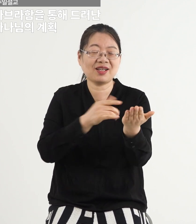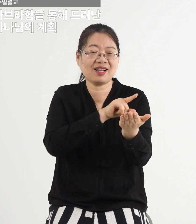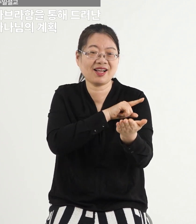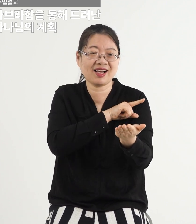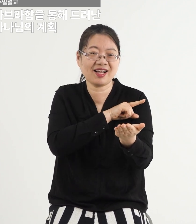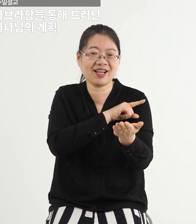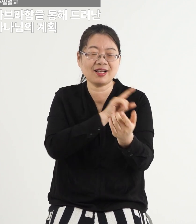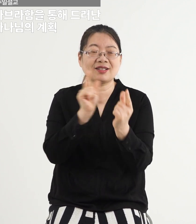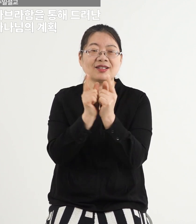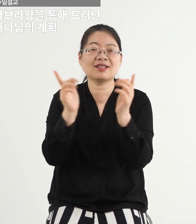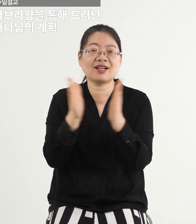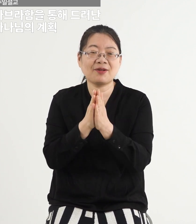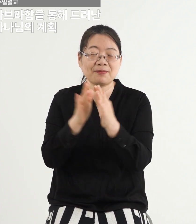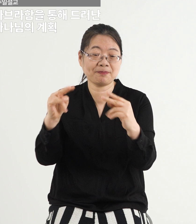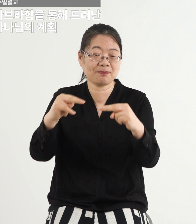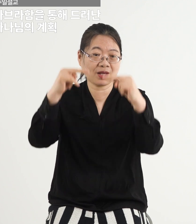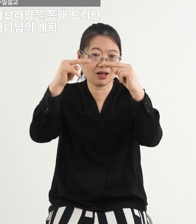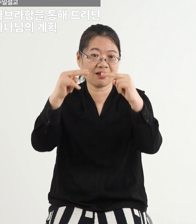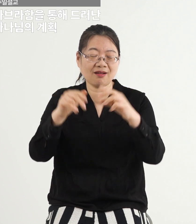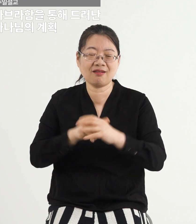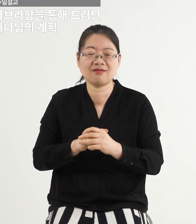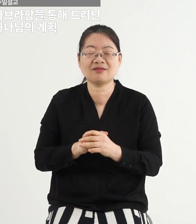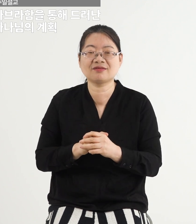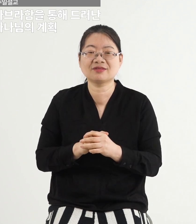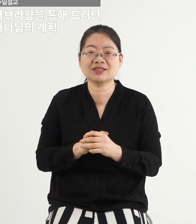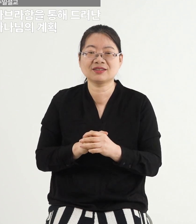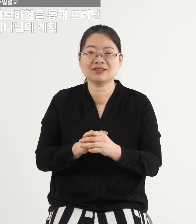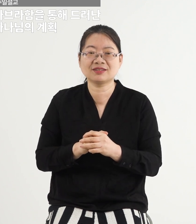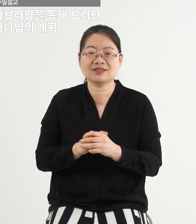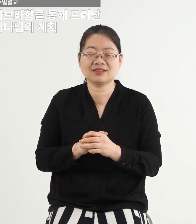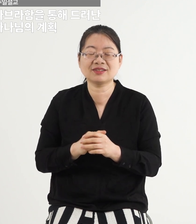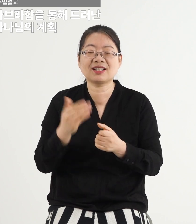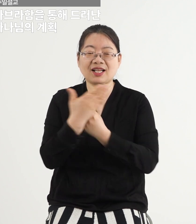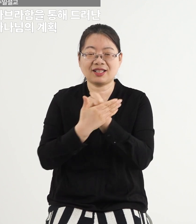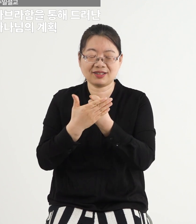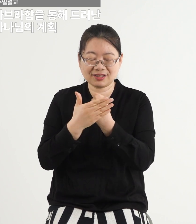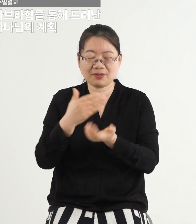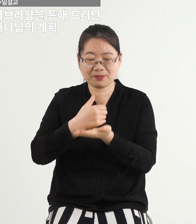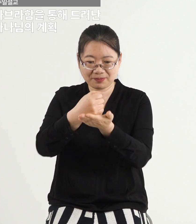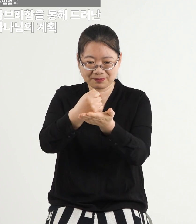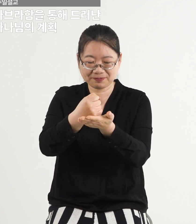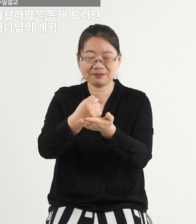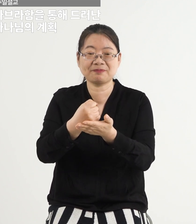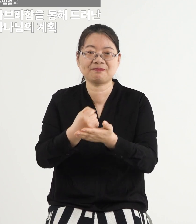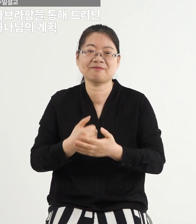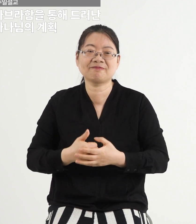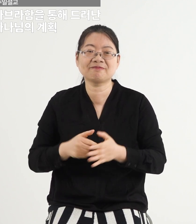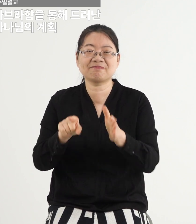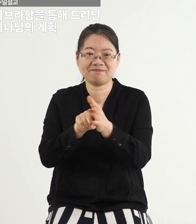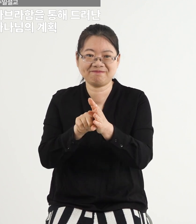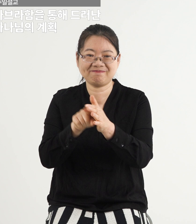가장 직접적으로 대면해 주시고 만나 주시는 현장이 될 겁니다.